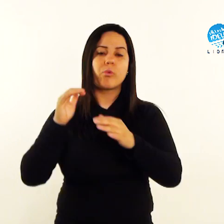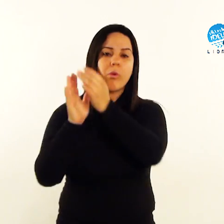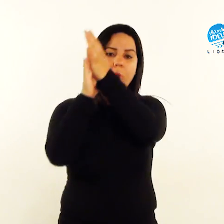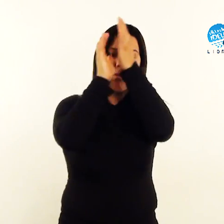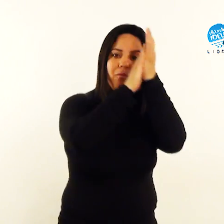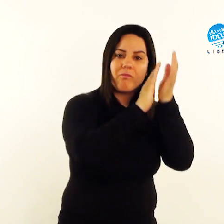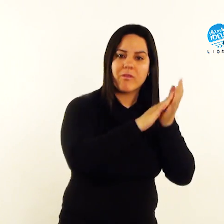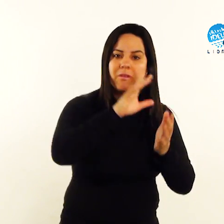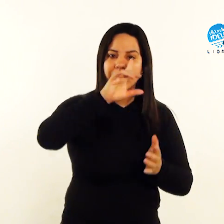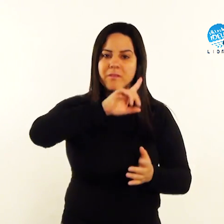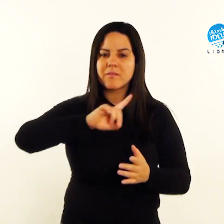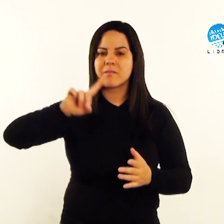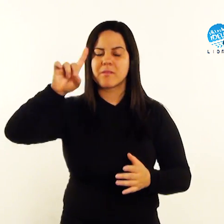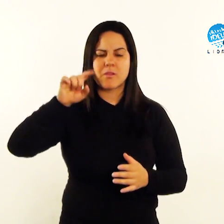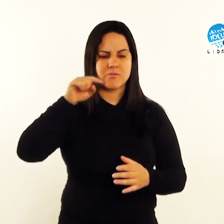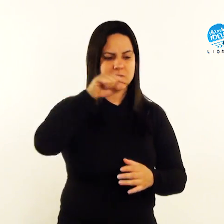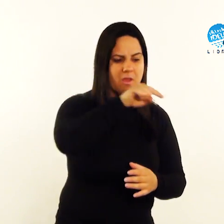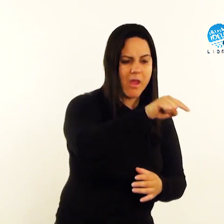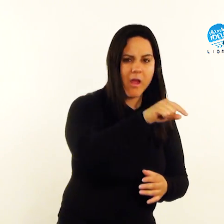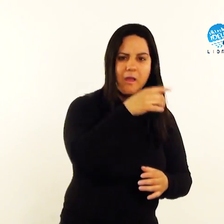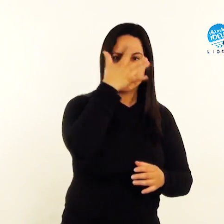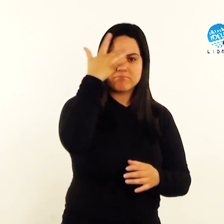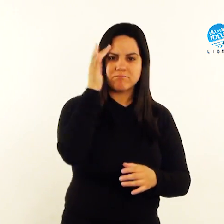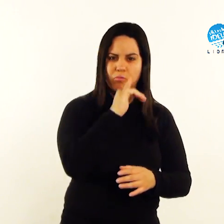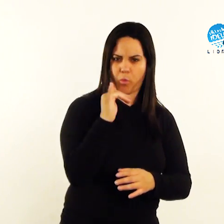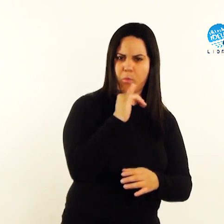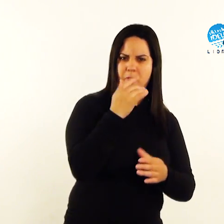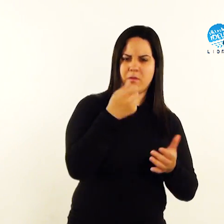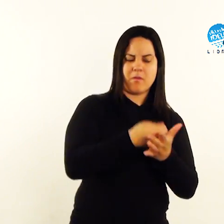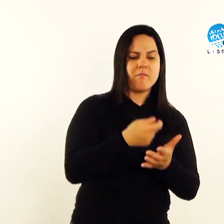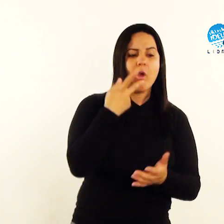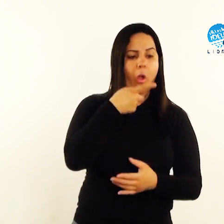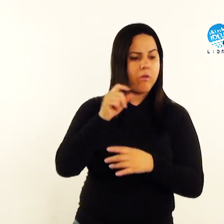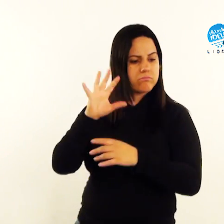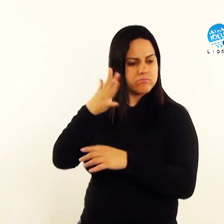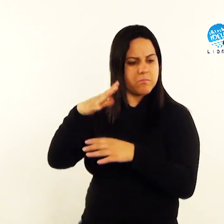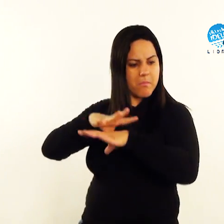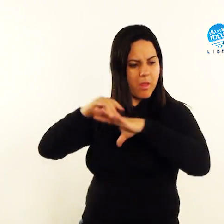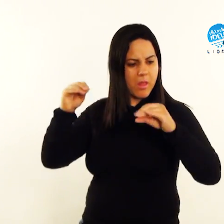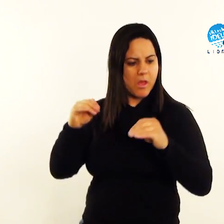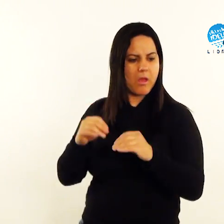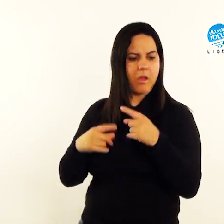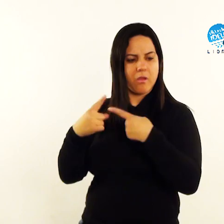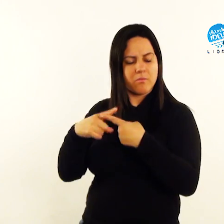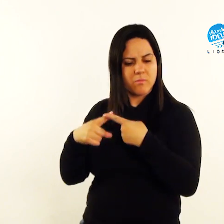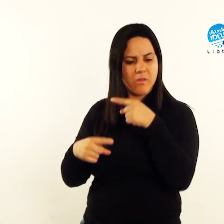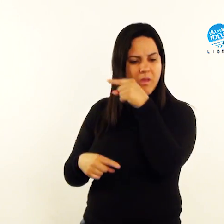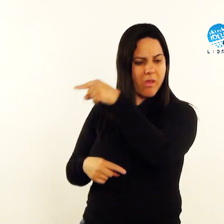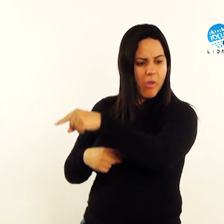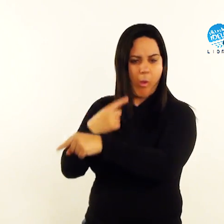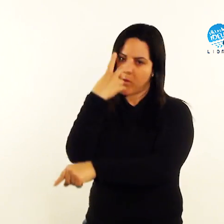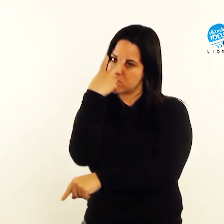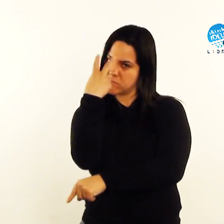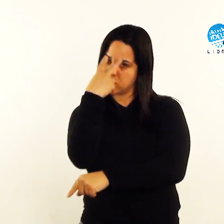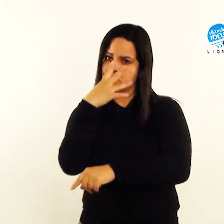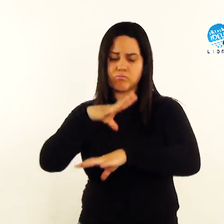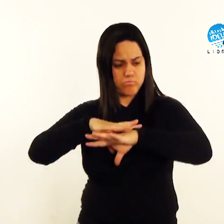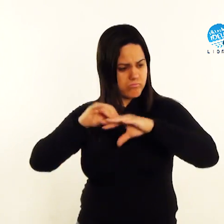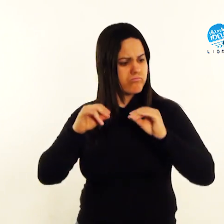olha, aconteceu um milagre, aquele cego lá, aquele cego que fica sempre naquele lugar, o Bartimeu, ele foi